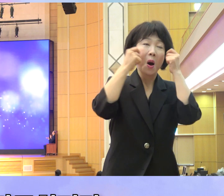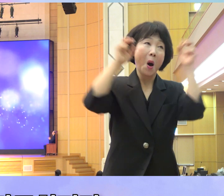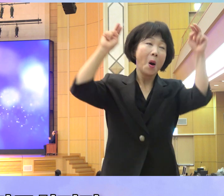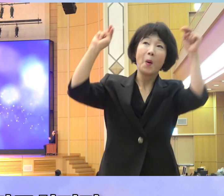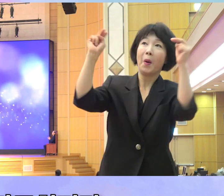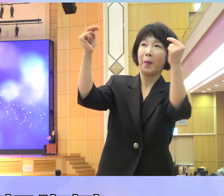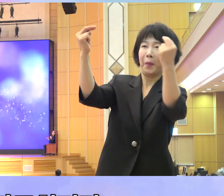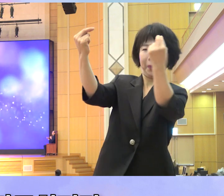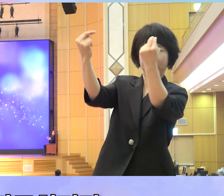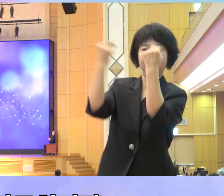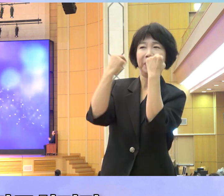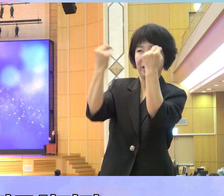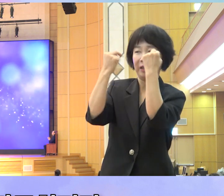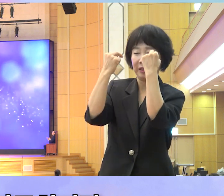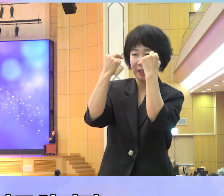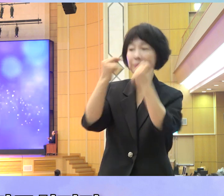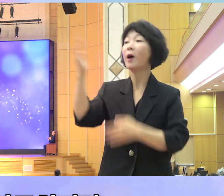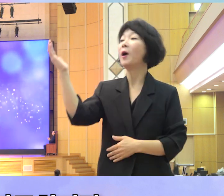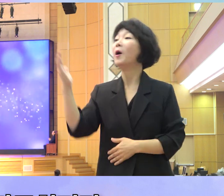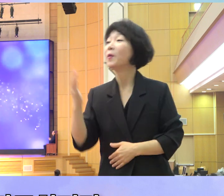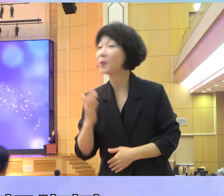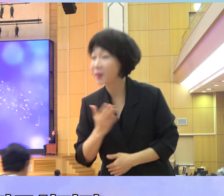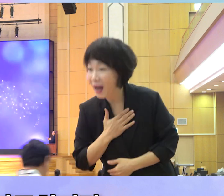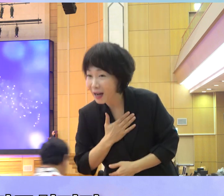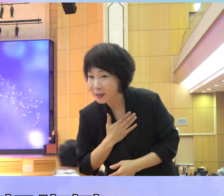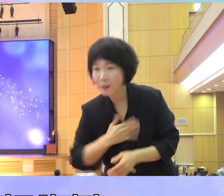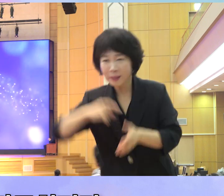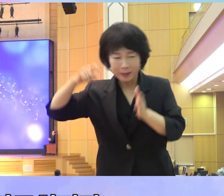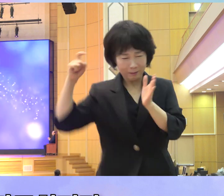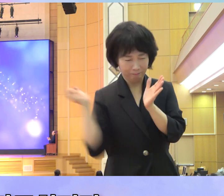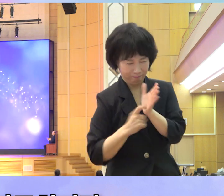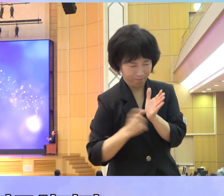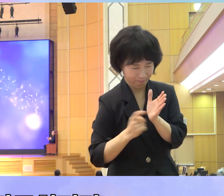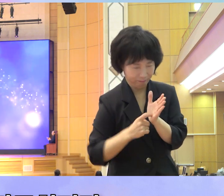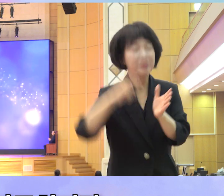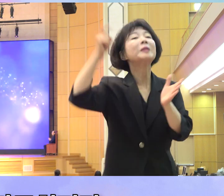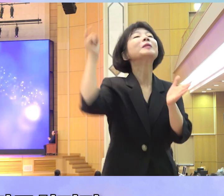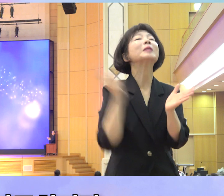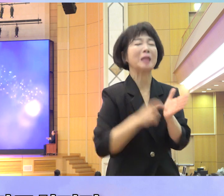잔잔한 미소로 바라보시며 나를